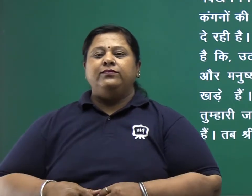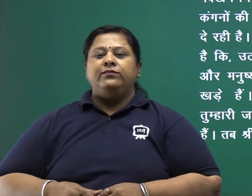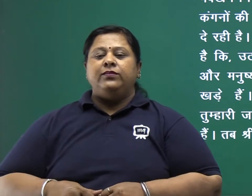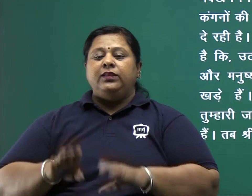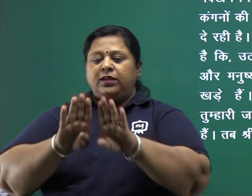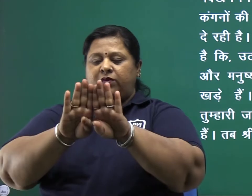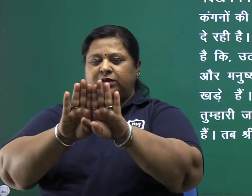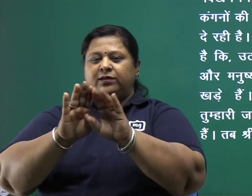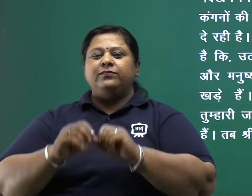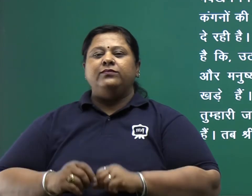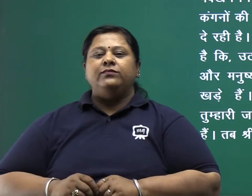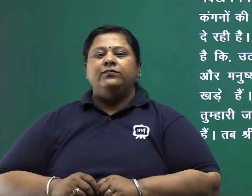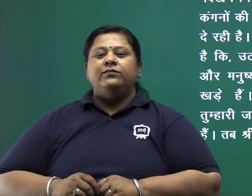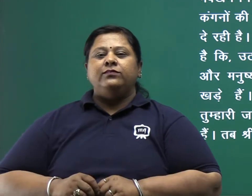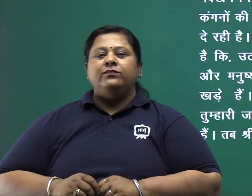दरवाजे